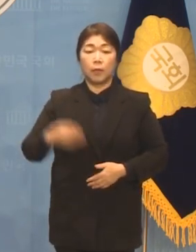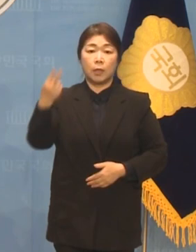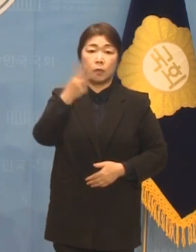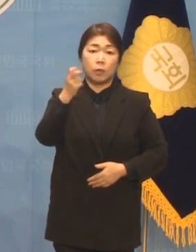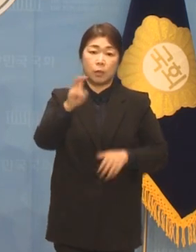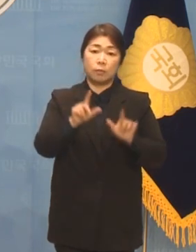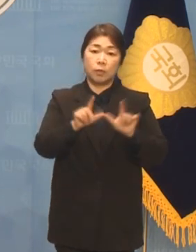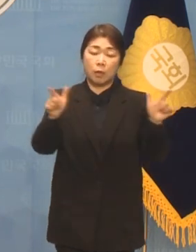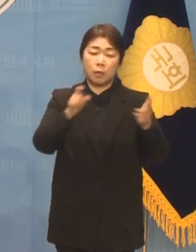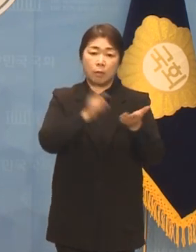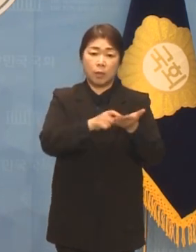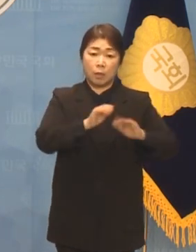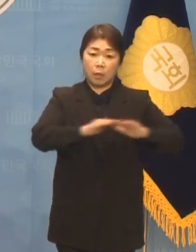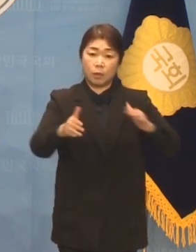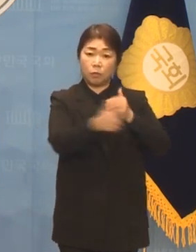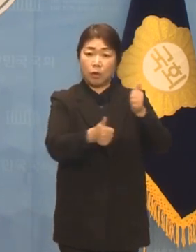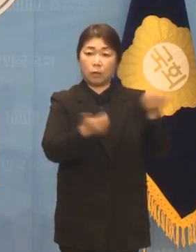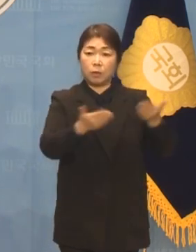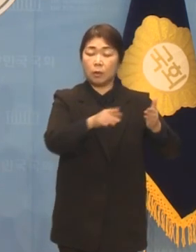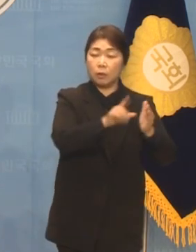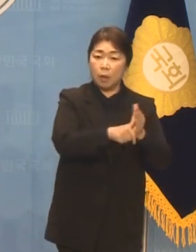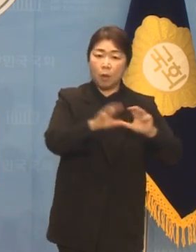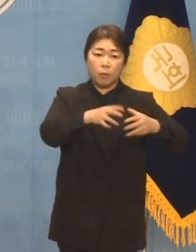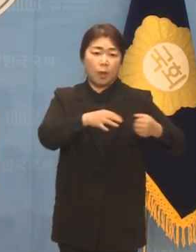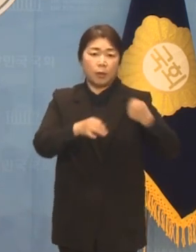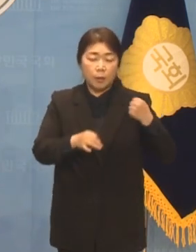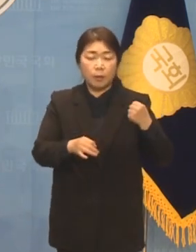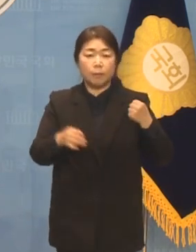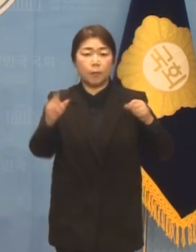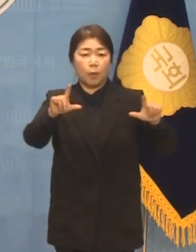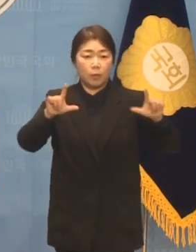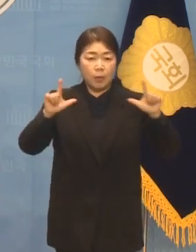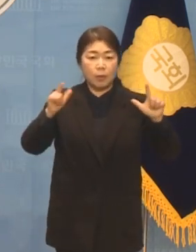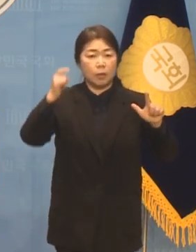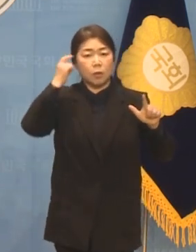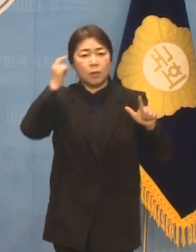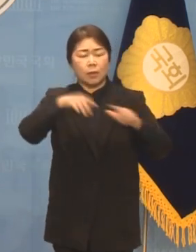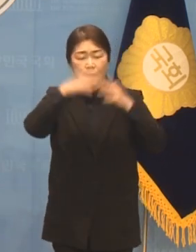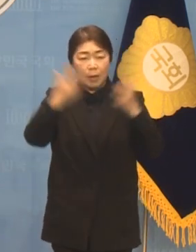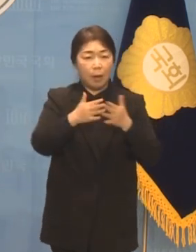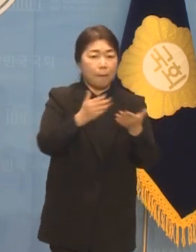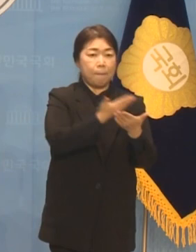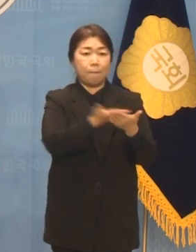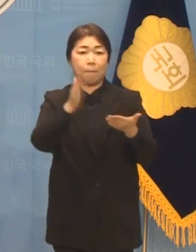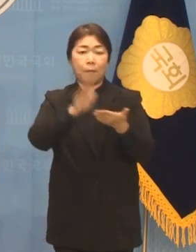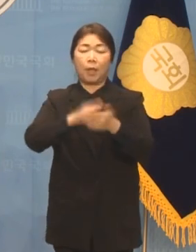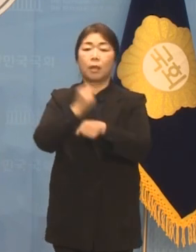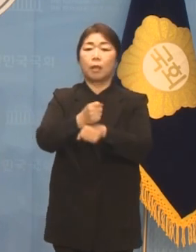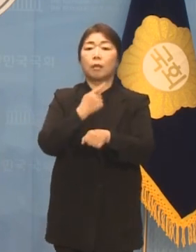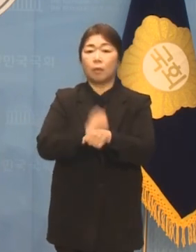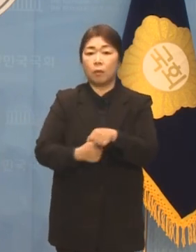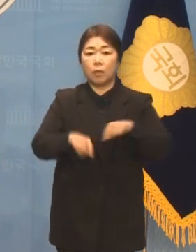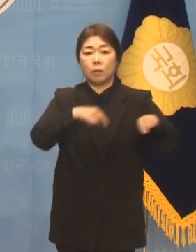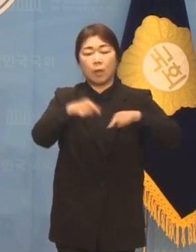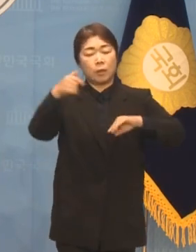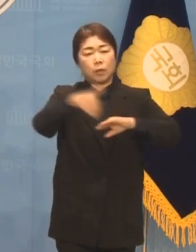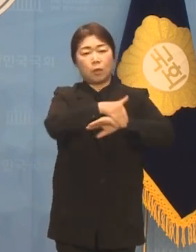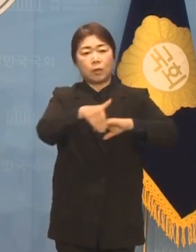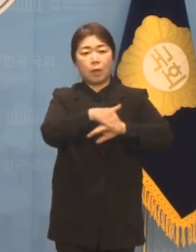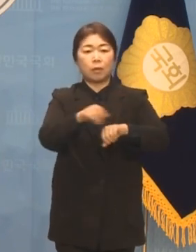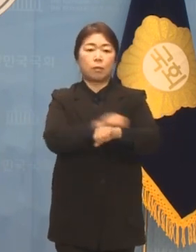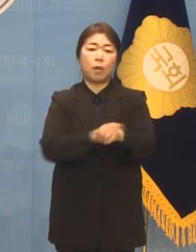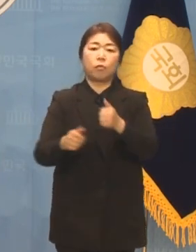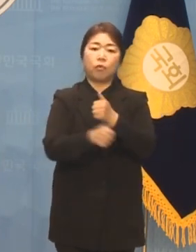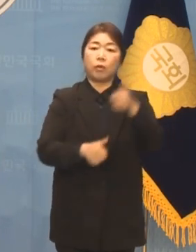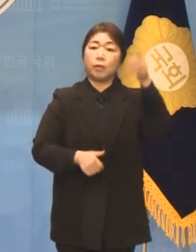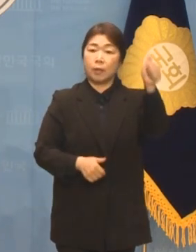2020년 비상대책위원 시절 국민의힘의 간판과 정신을 모두 바꾸어낸 정강정책 개정특별위원회